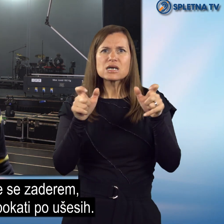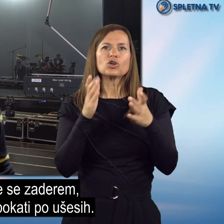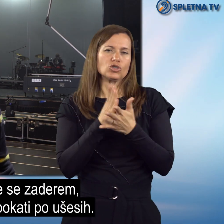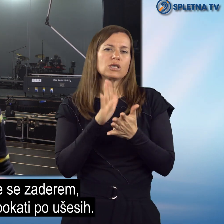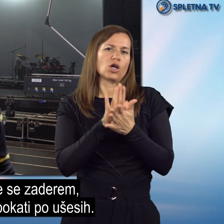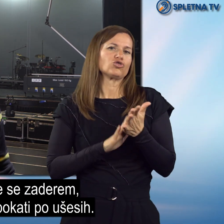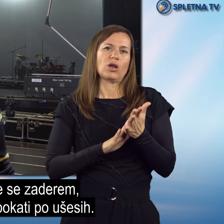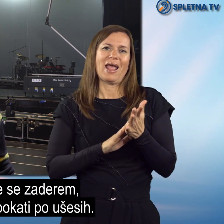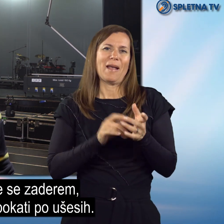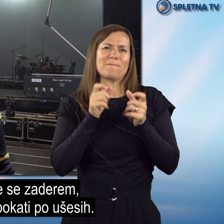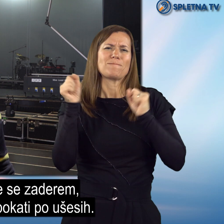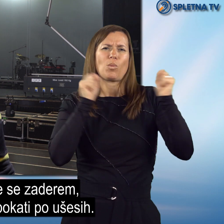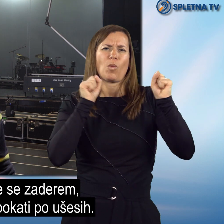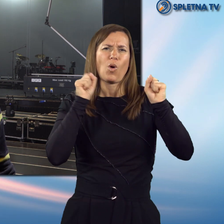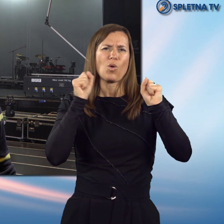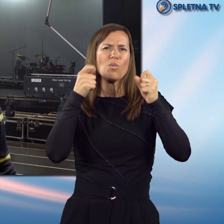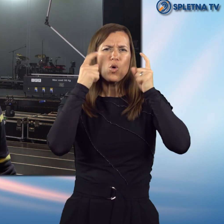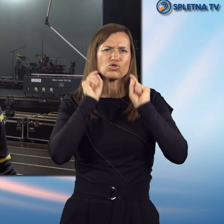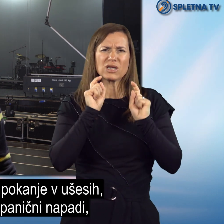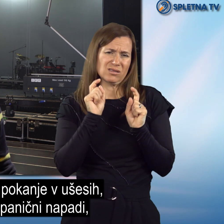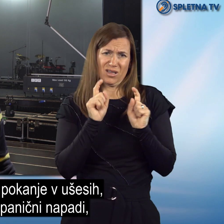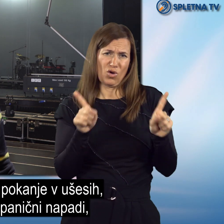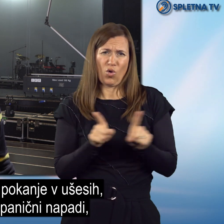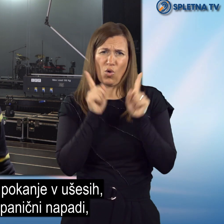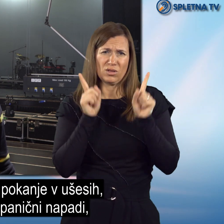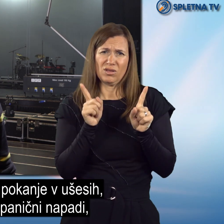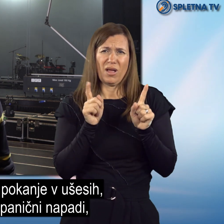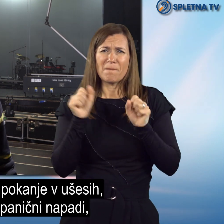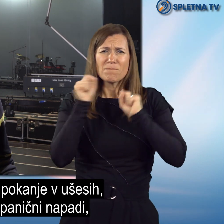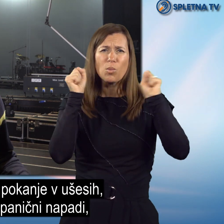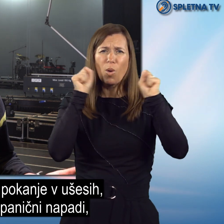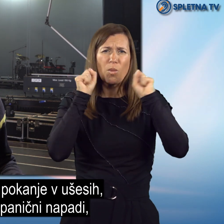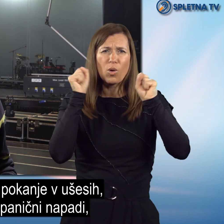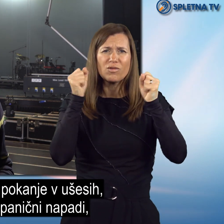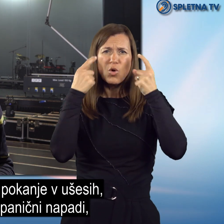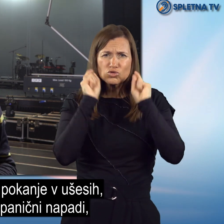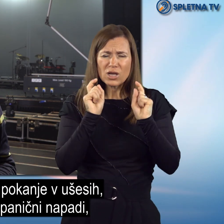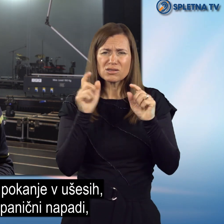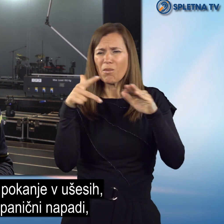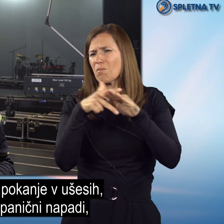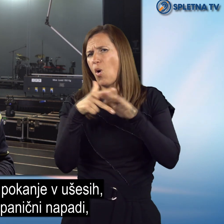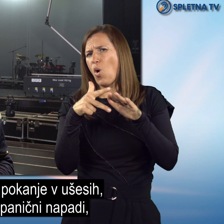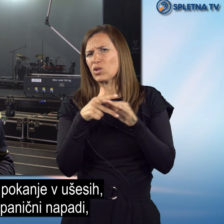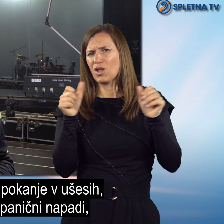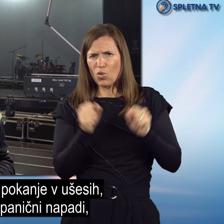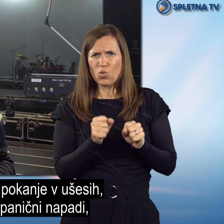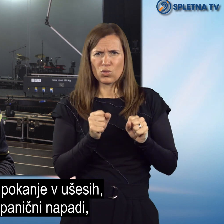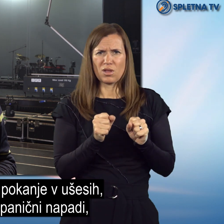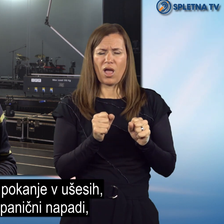začne pokati po ušesih, dobesedno, kot da ti pokanje v ušesih,